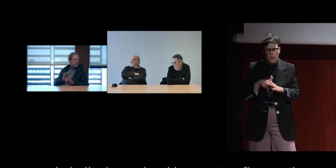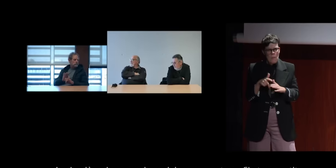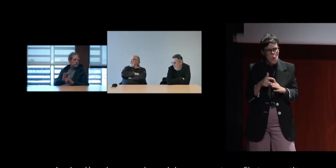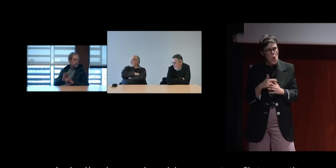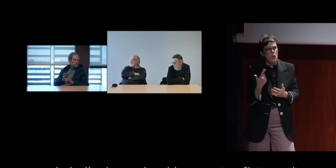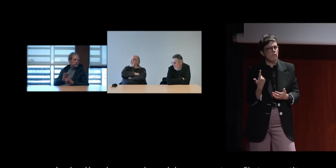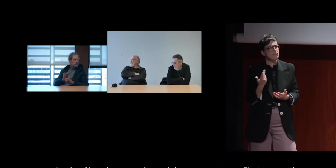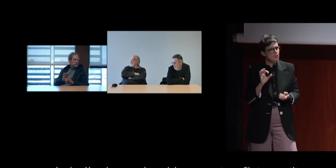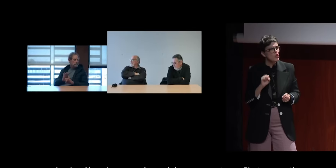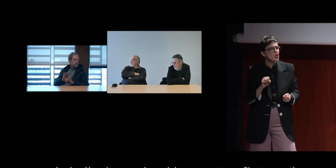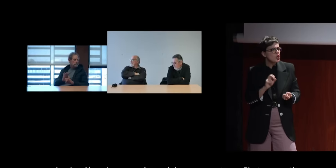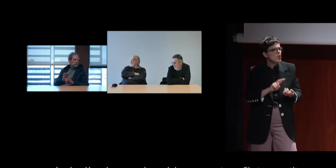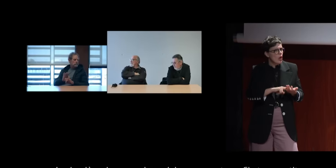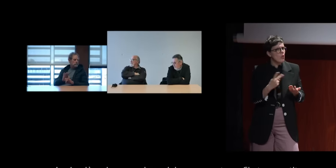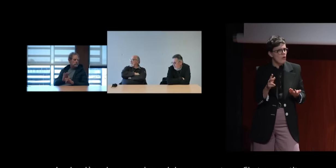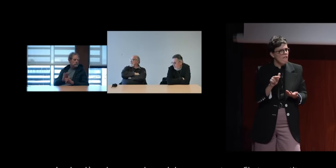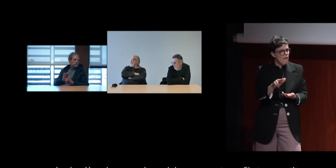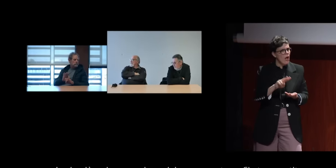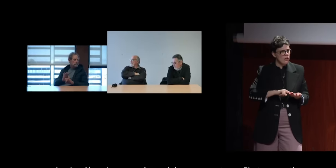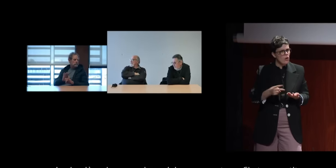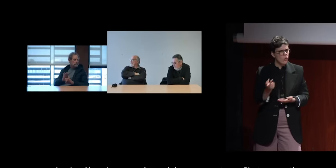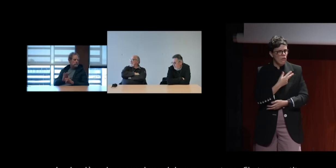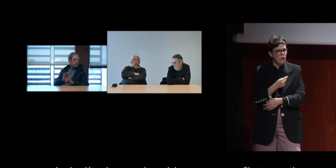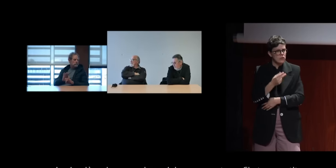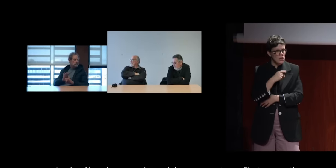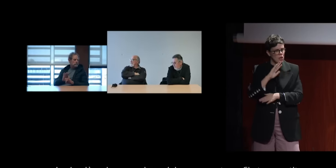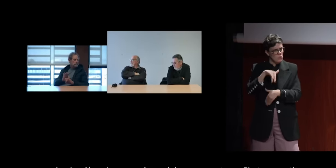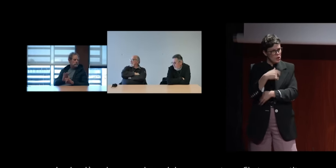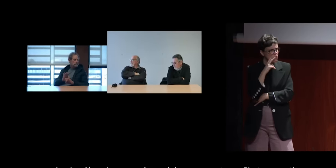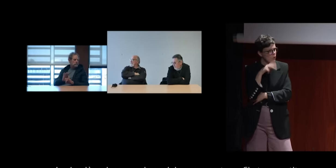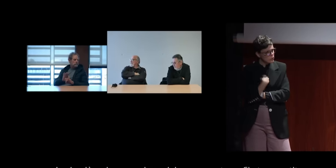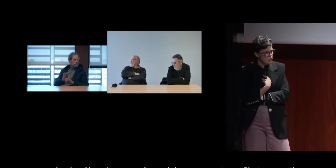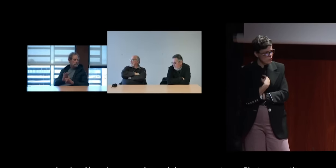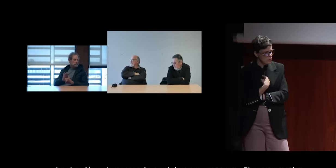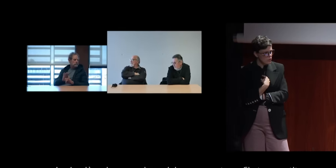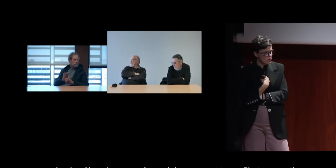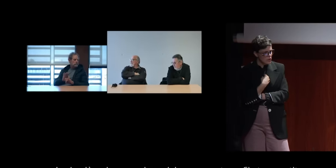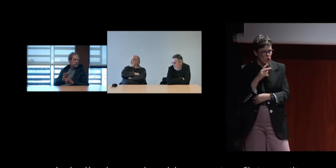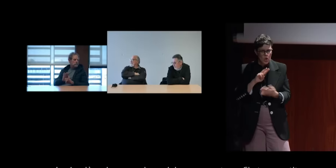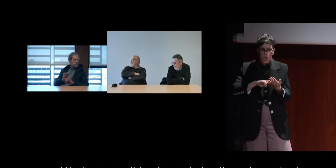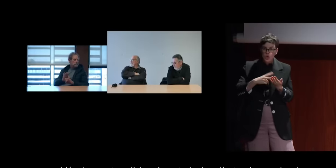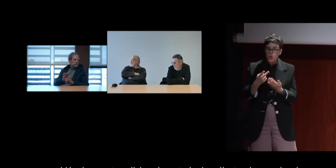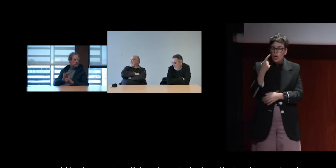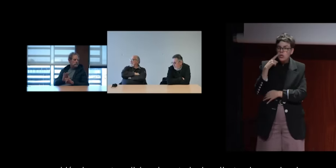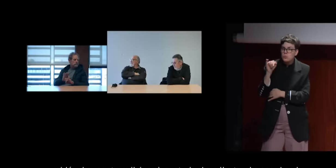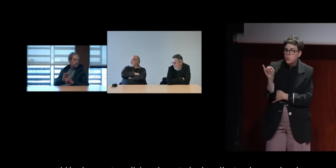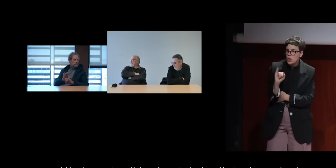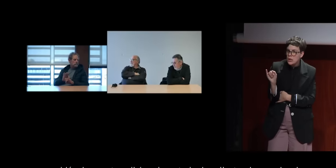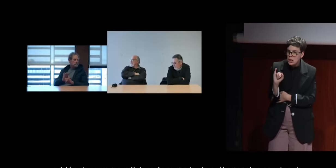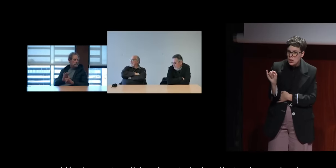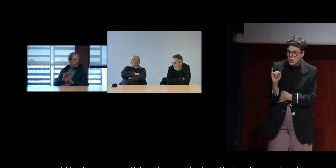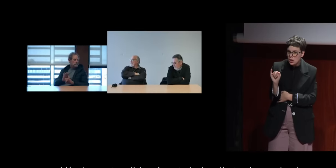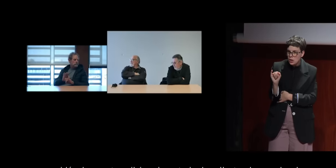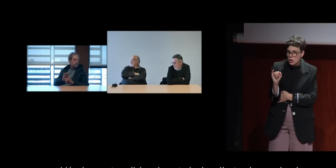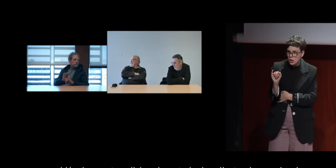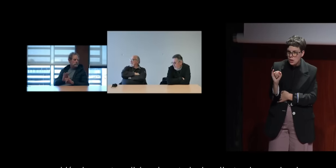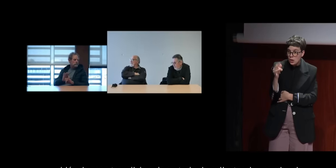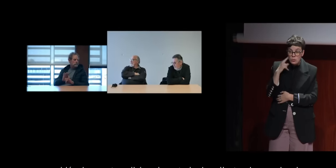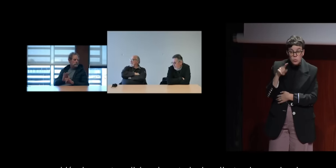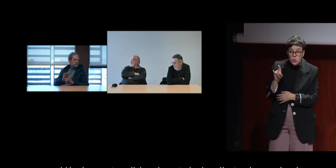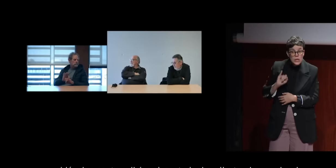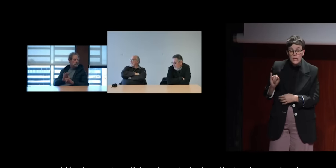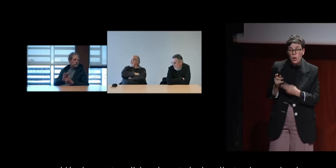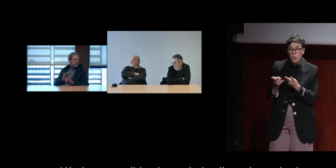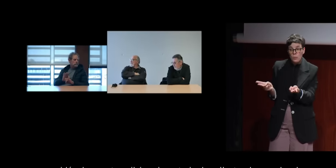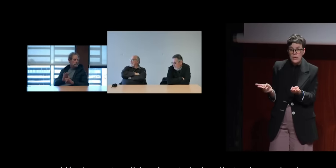la question au début de la traduction. Enfin, j'étais assez assurée du fait que j'allais le faire traduire. Puis je me suis dit, mais pour